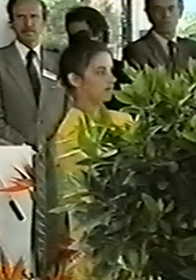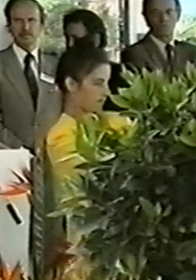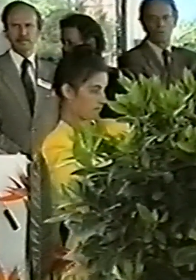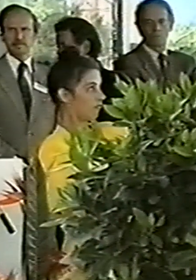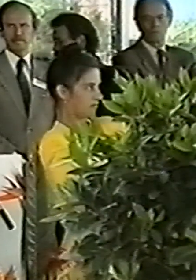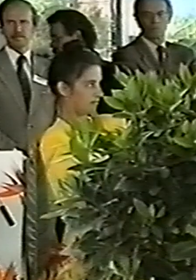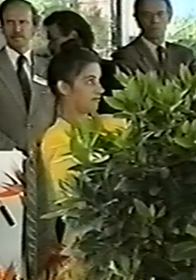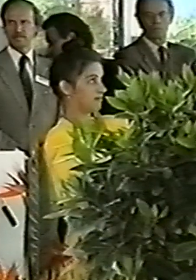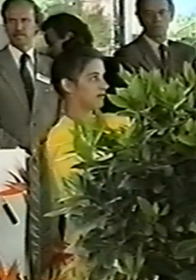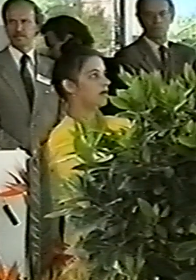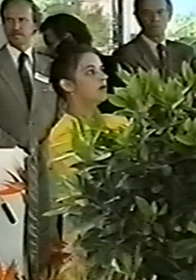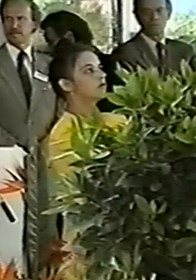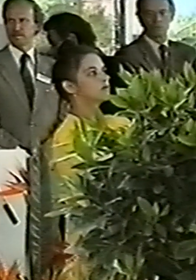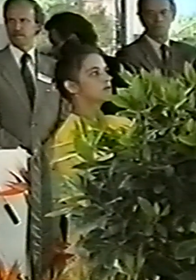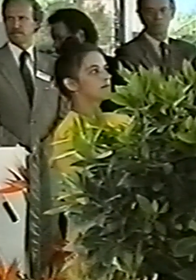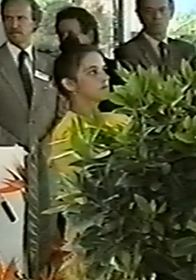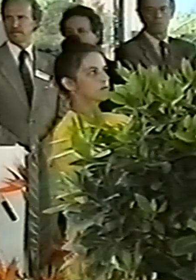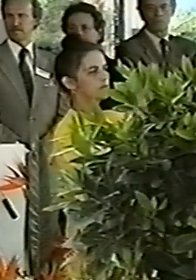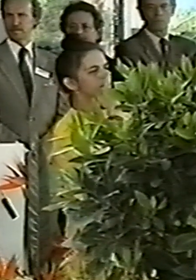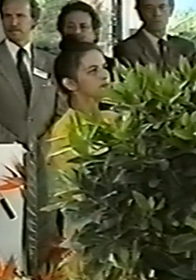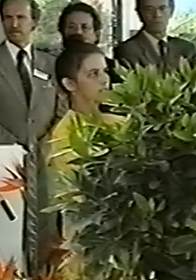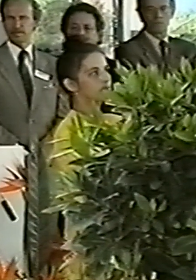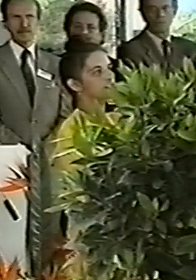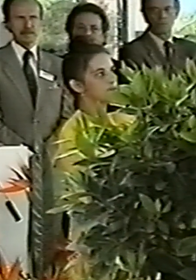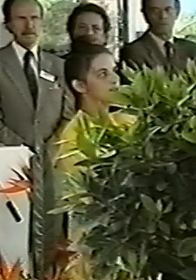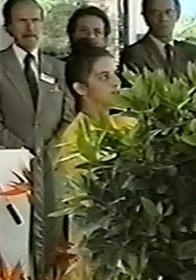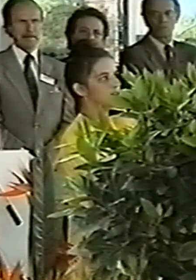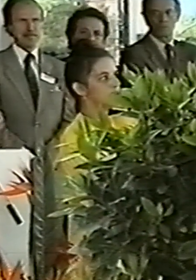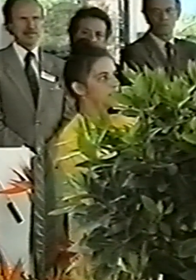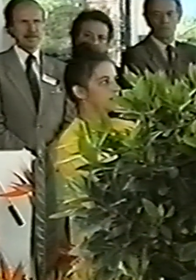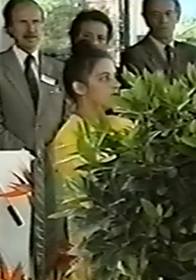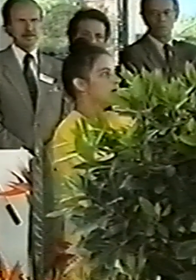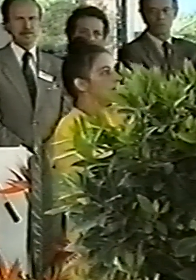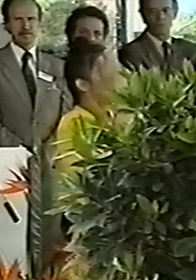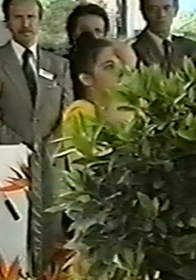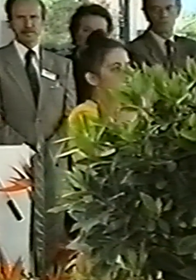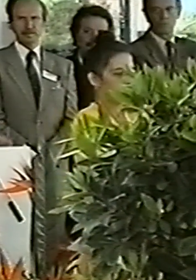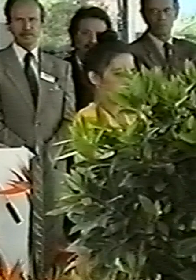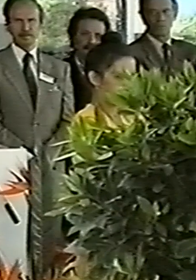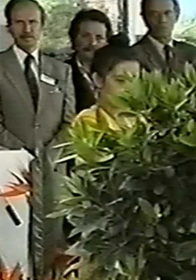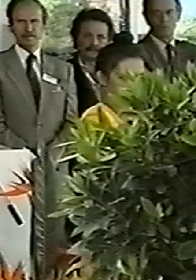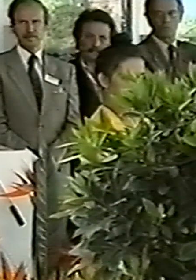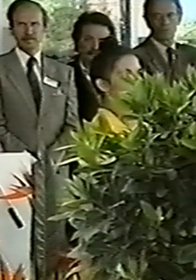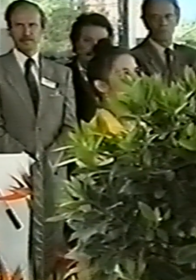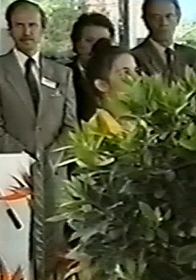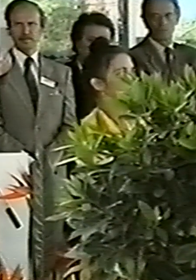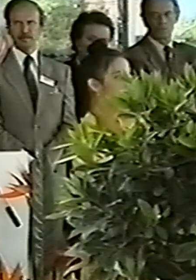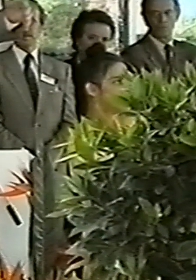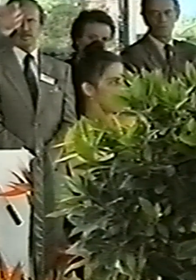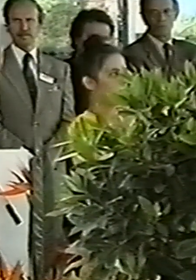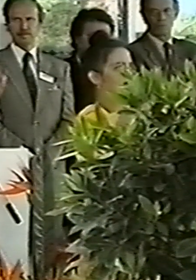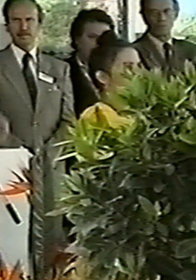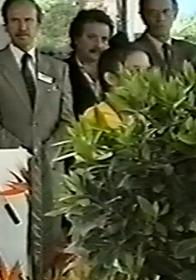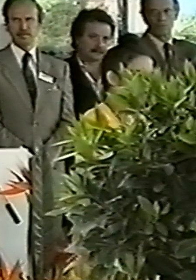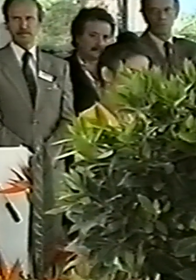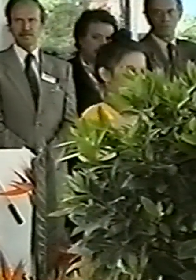Il y a un deuxième élément qui me paraît essentiel. Au lieu d'inaugurer quelque chose qui vient en plus, qui prend